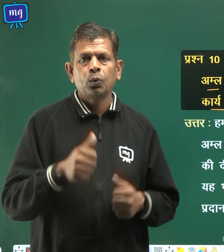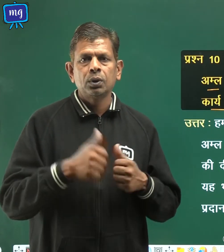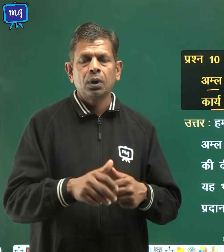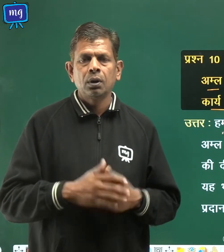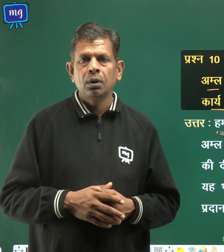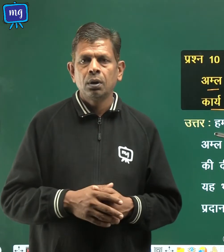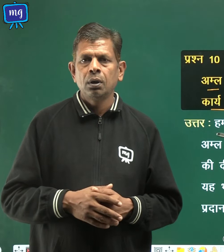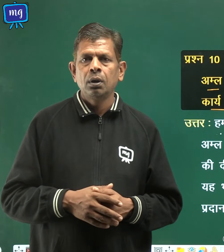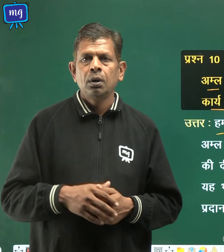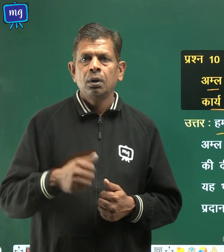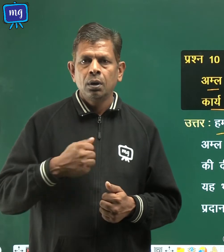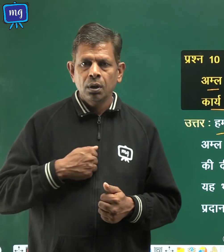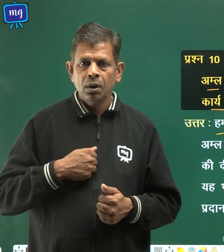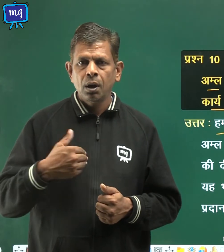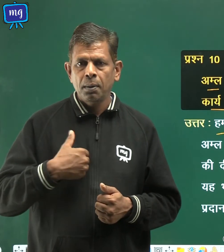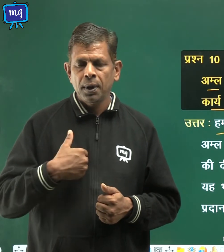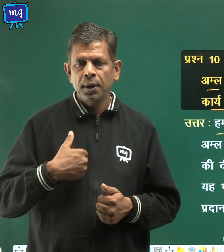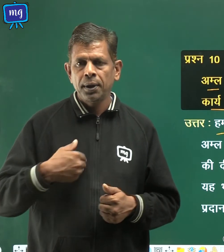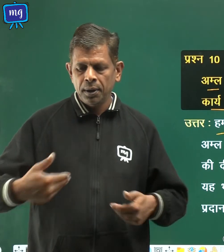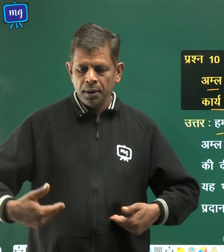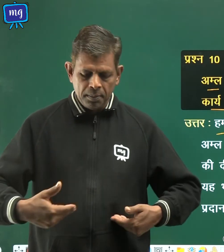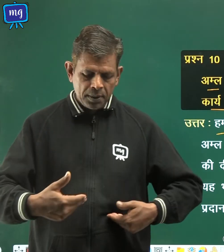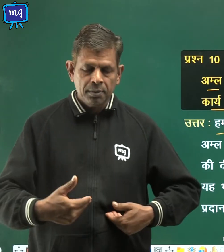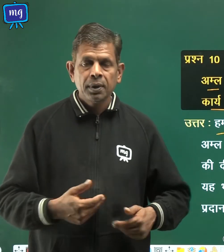उत्तर, हमारे आमाशय में